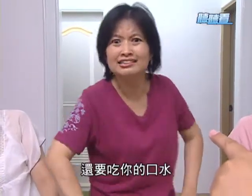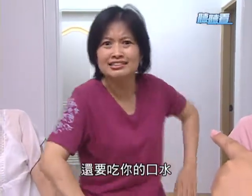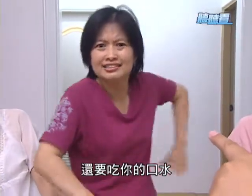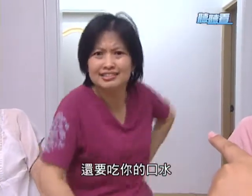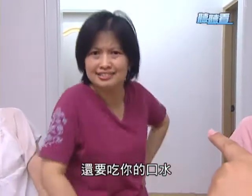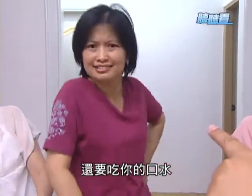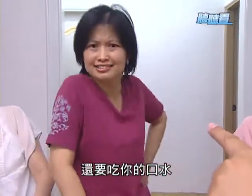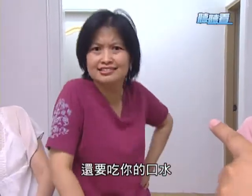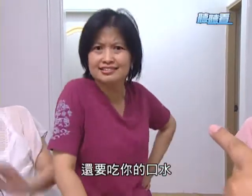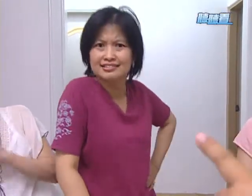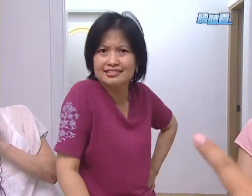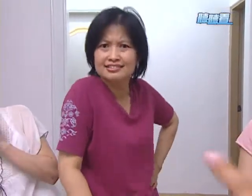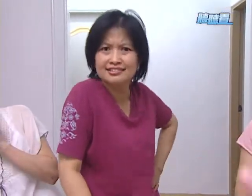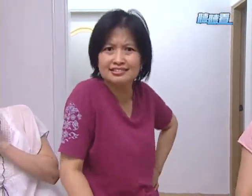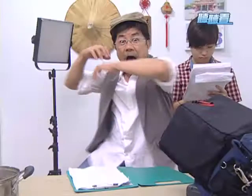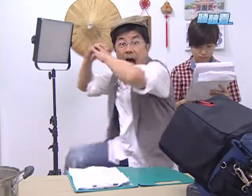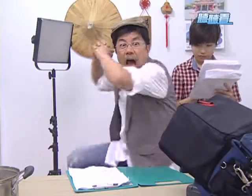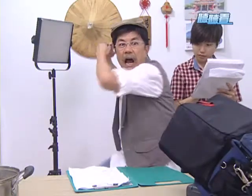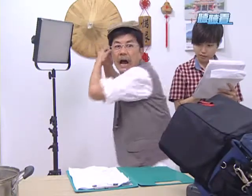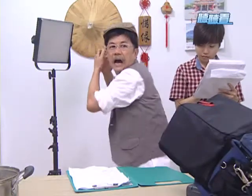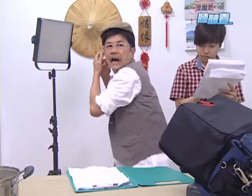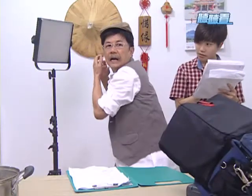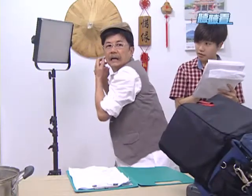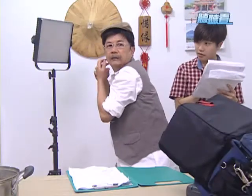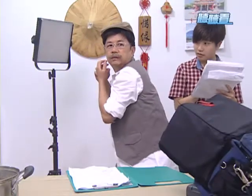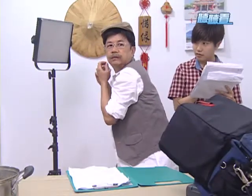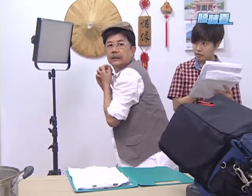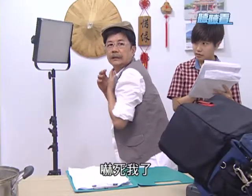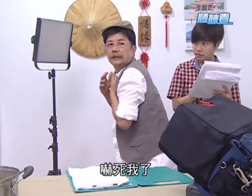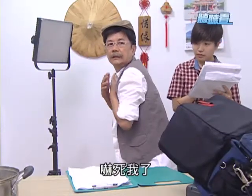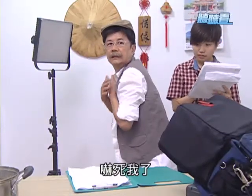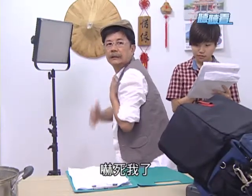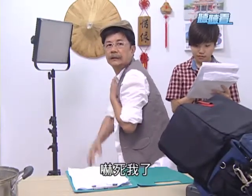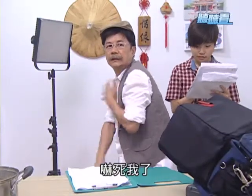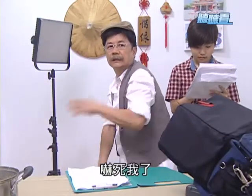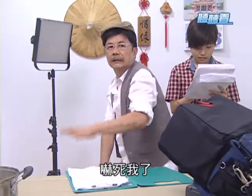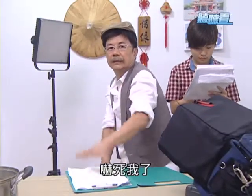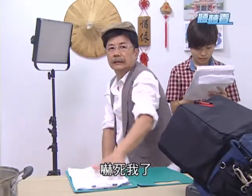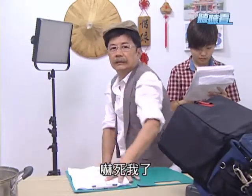水， 啊？哎呀，吓死我了！哎呀，